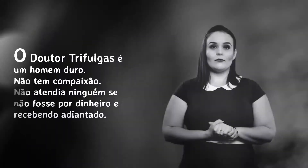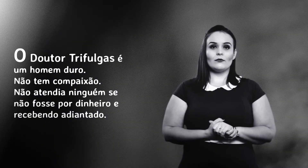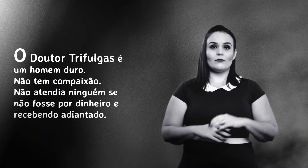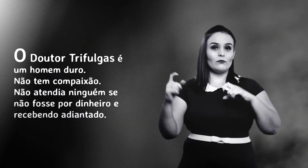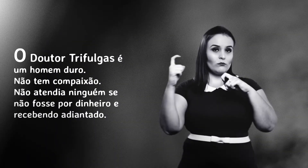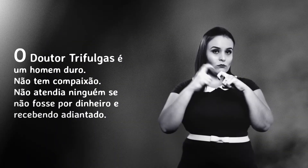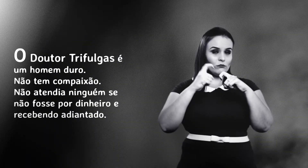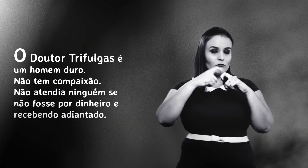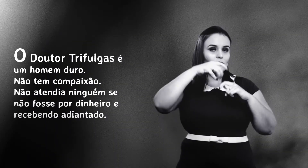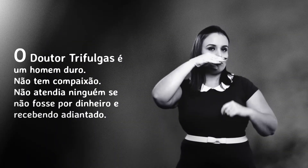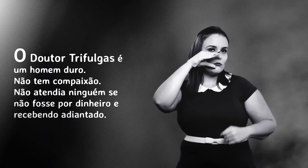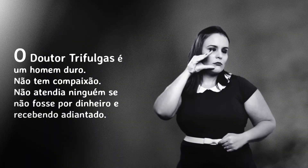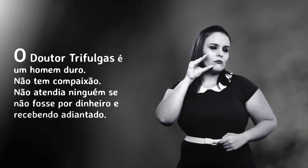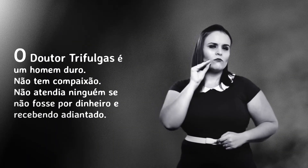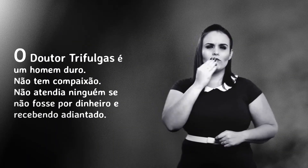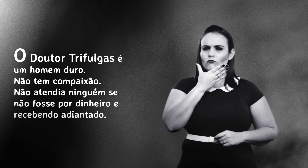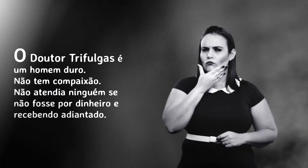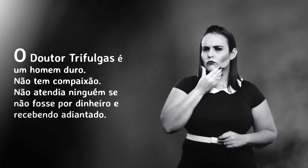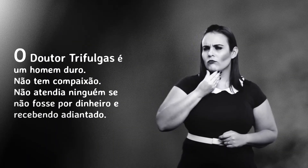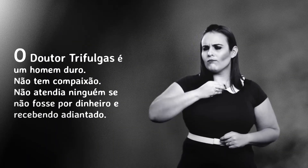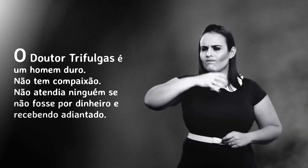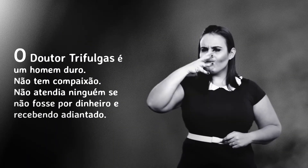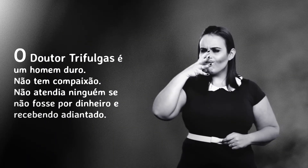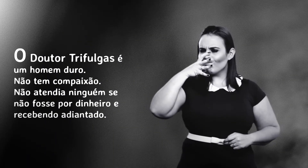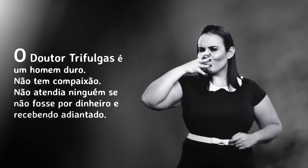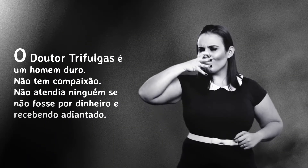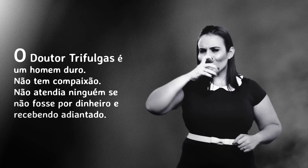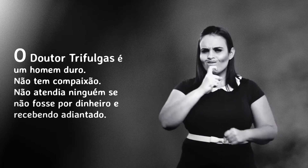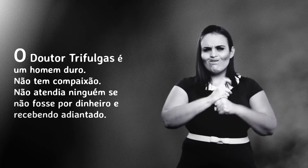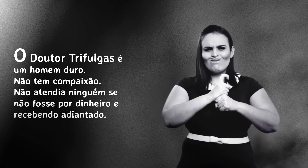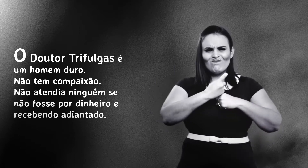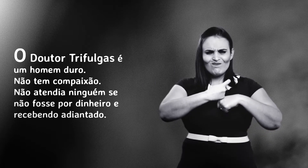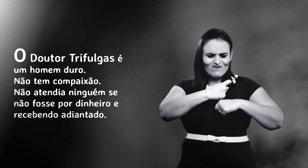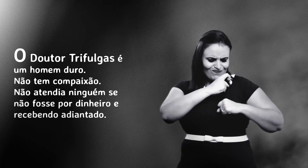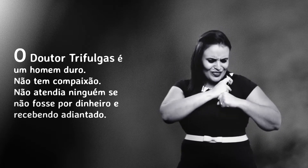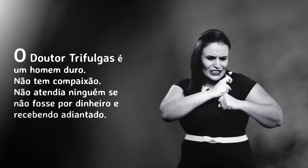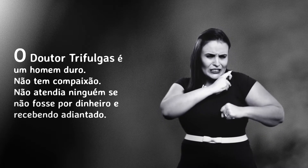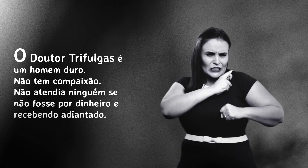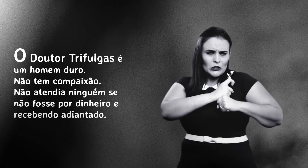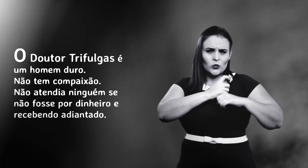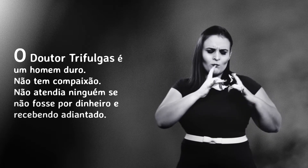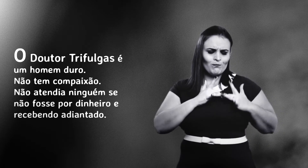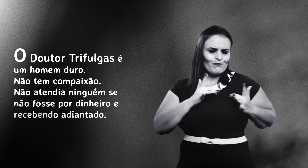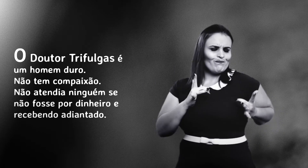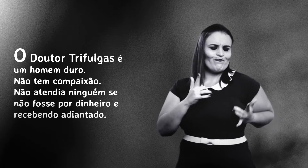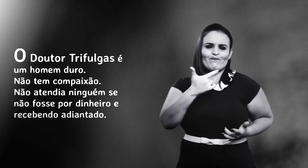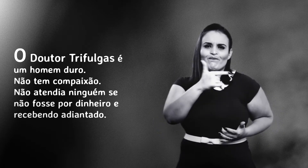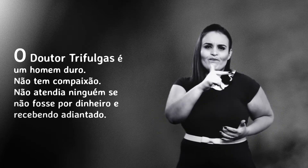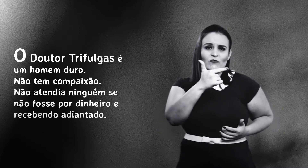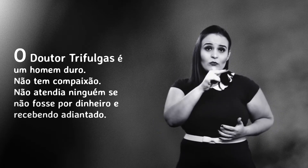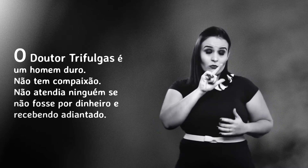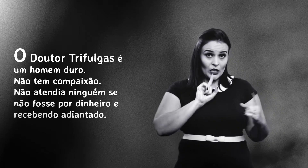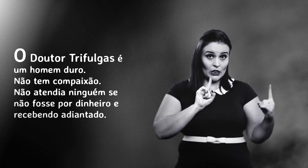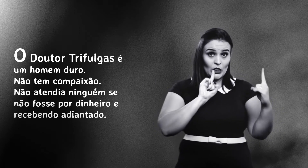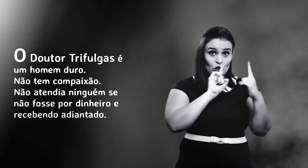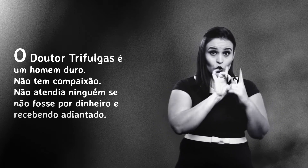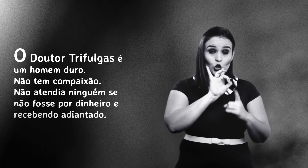O Dr. Trifulgas é um homem duro, não tem compaixão. Não atendia ninguém se não fosse por dinheiro e